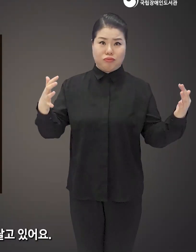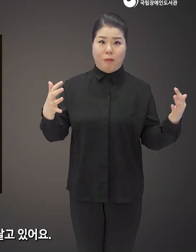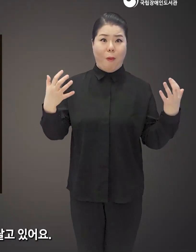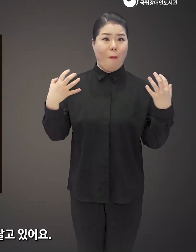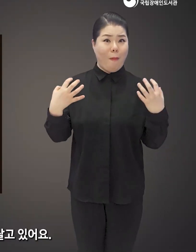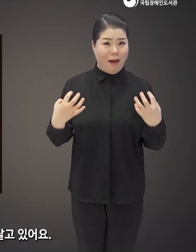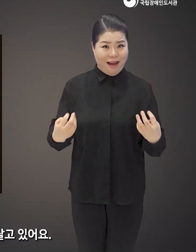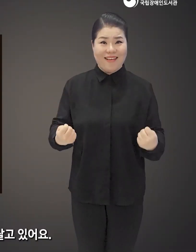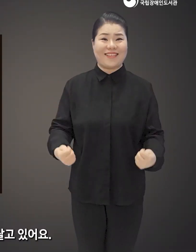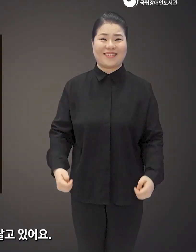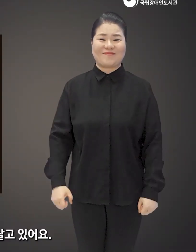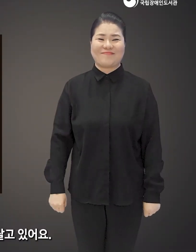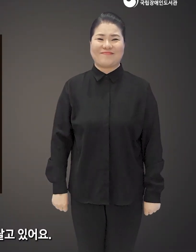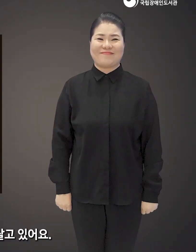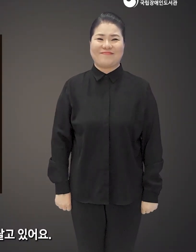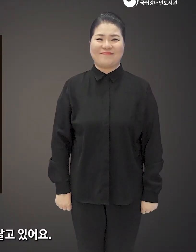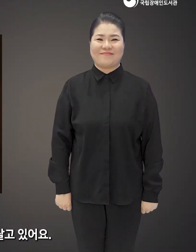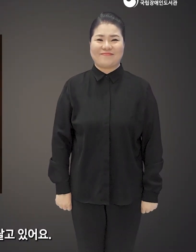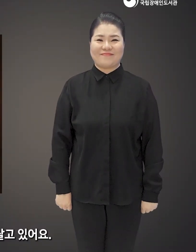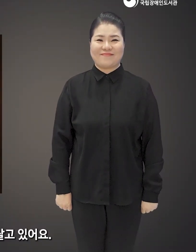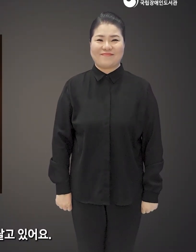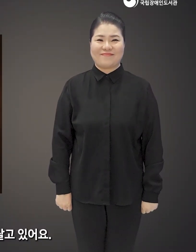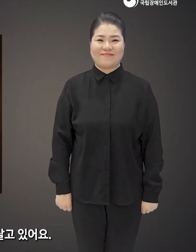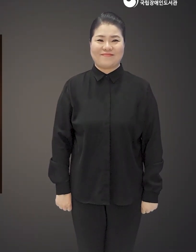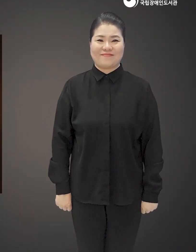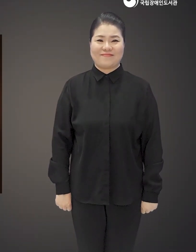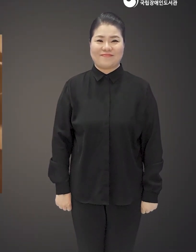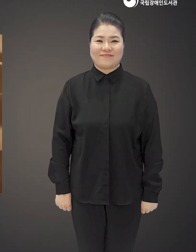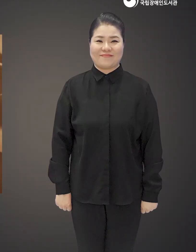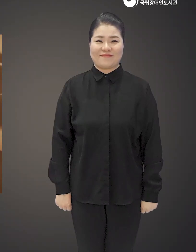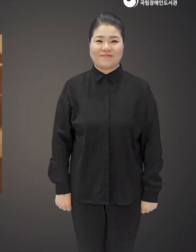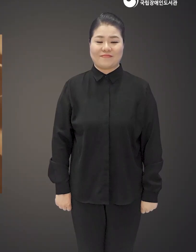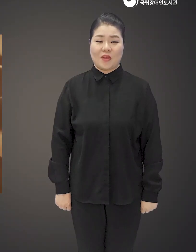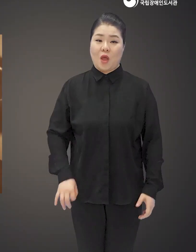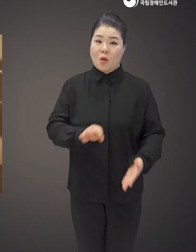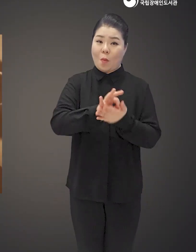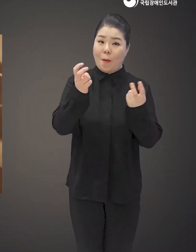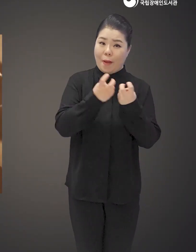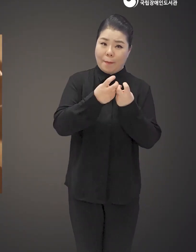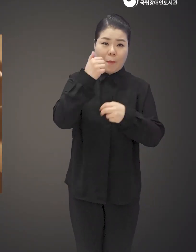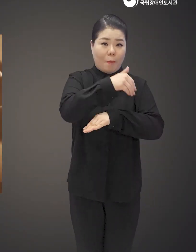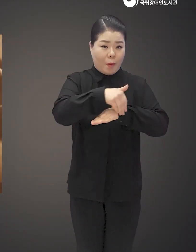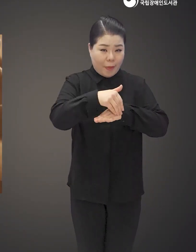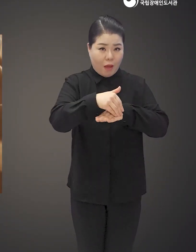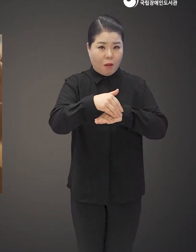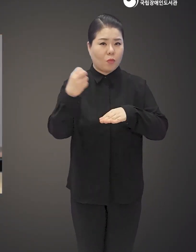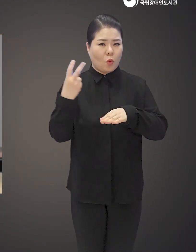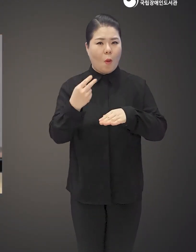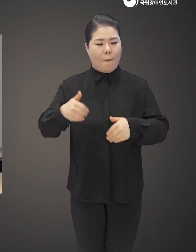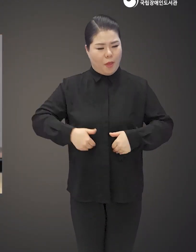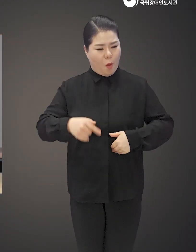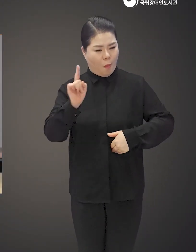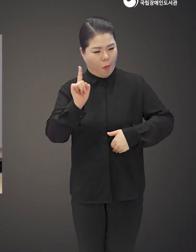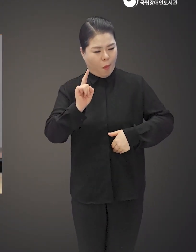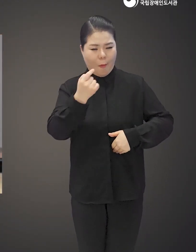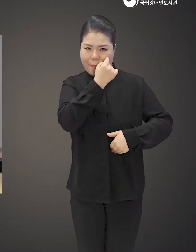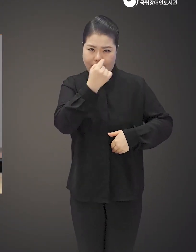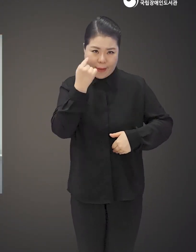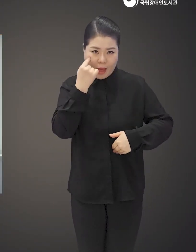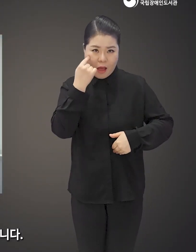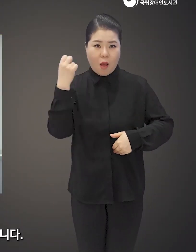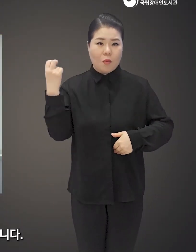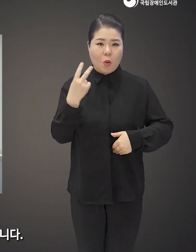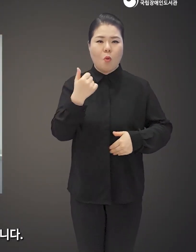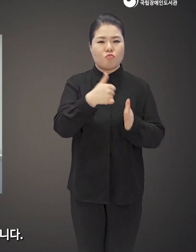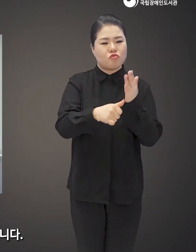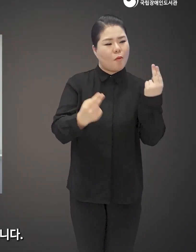참 많은 상품들과 소비로 둘러싸인 세상 속에 살고 있어요. 그래서 소비를 계획하고 필요를